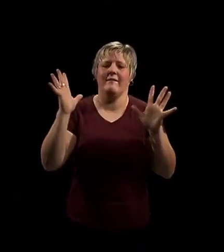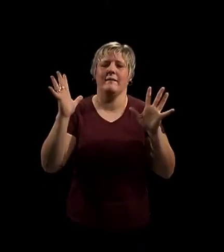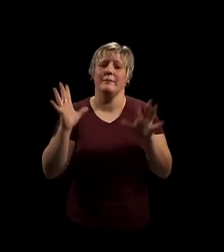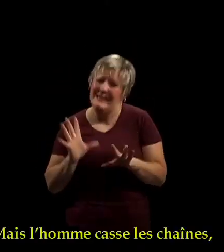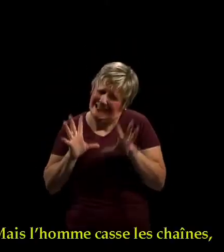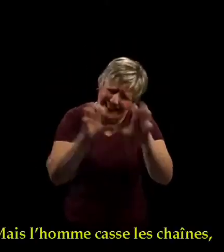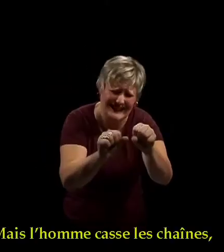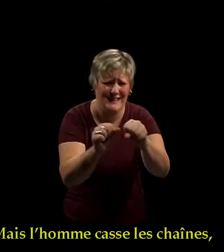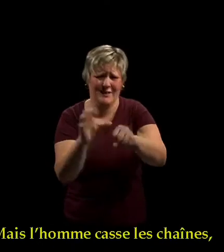garder.